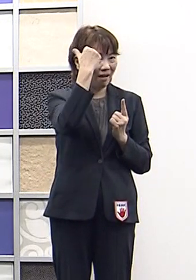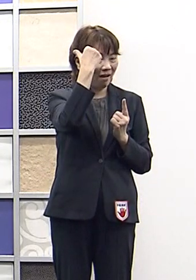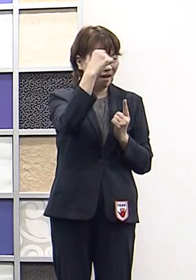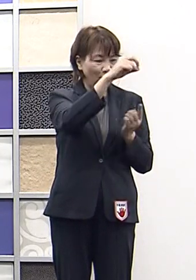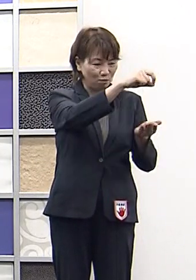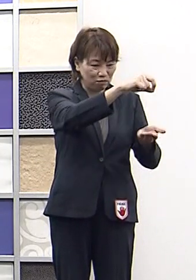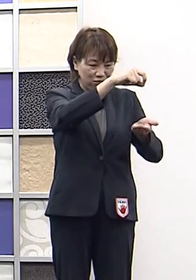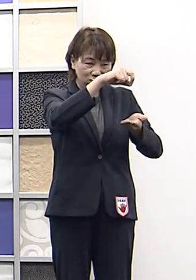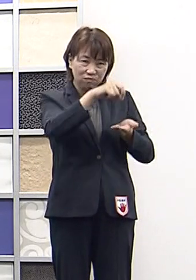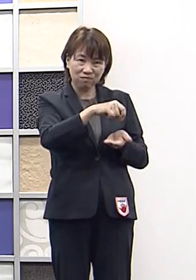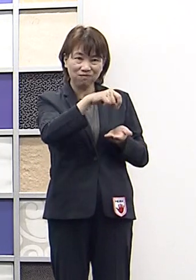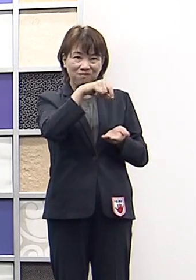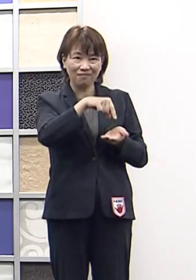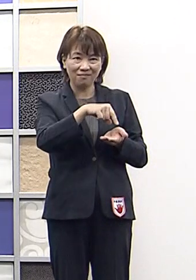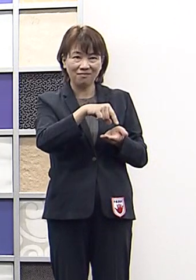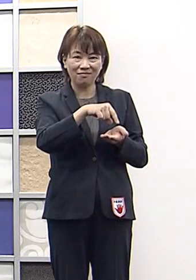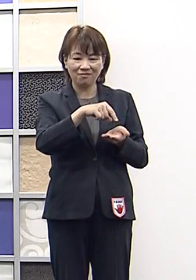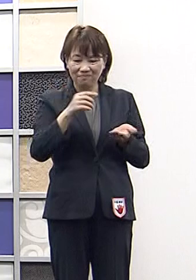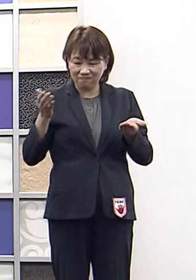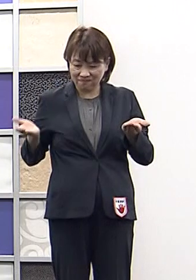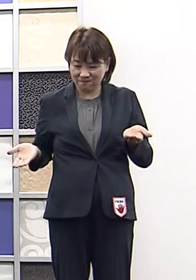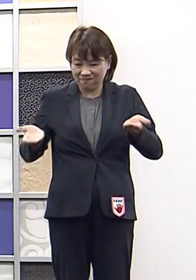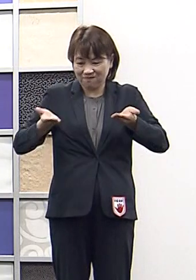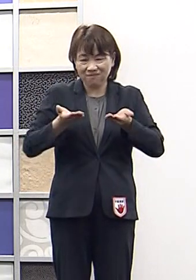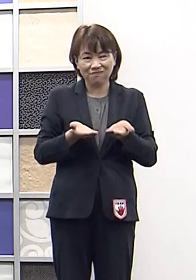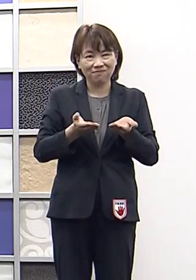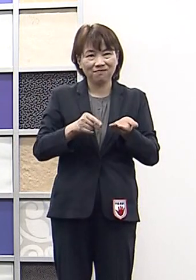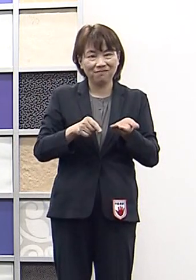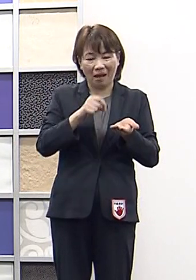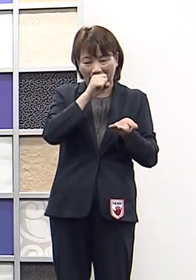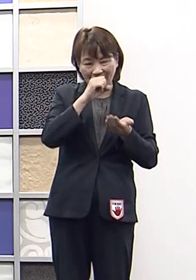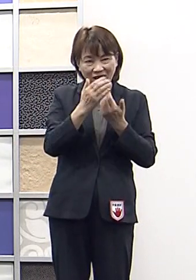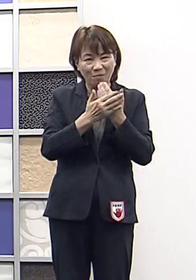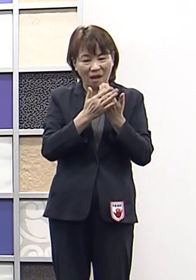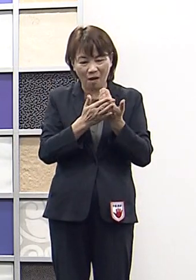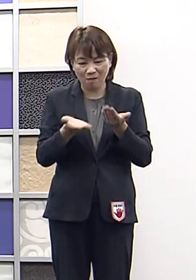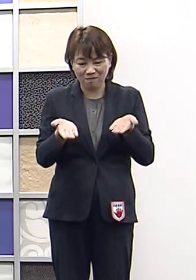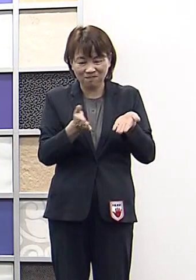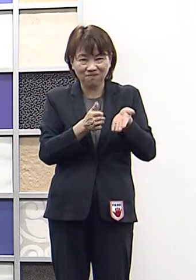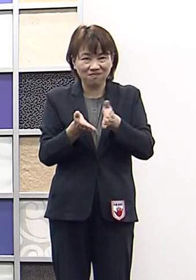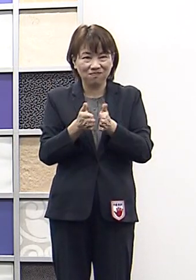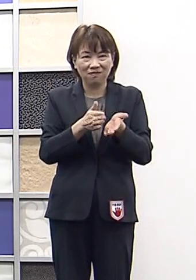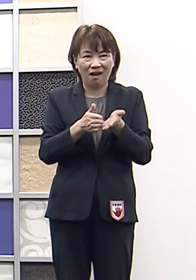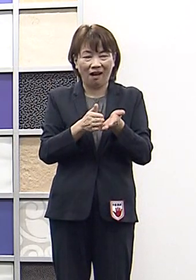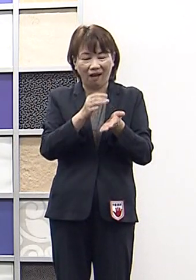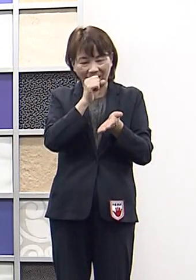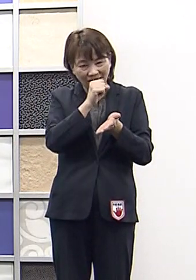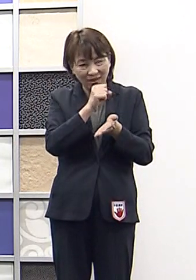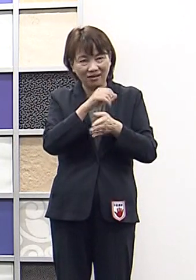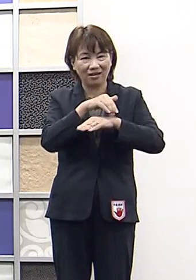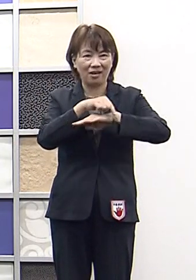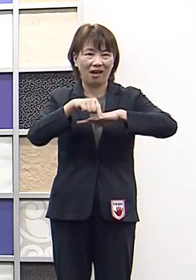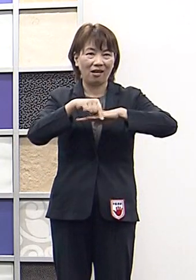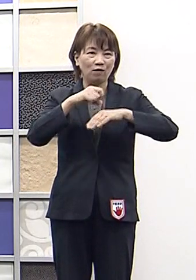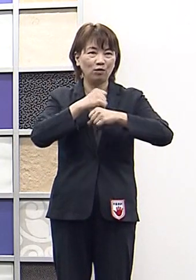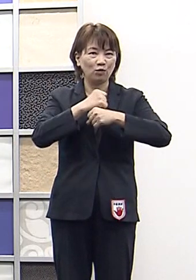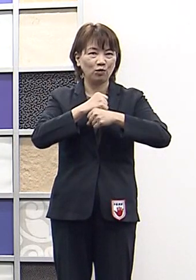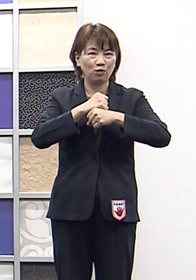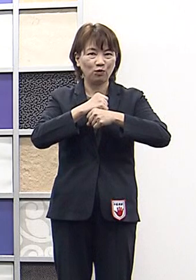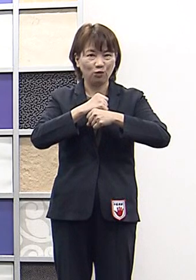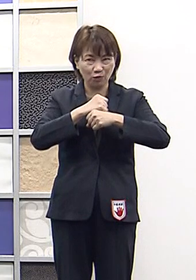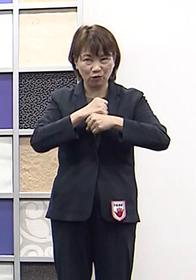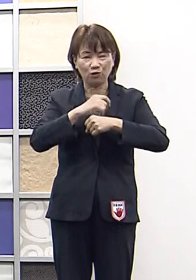わせるというか、双方のいいところを盛り込んでですね、いい案に作っていくようなことを考えるなら